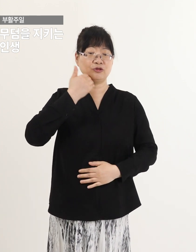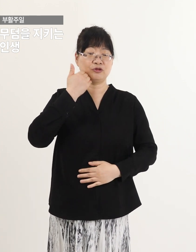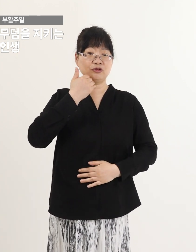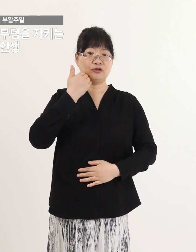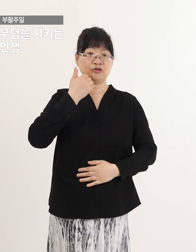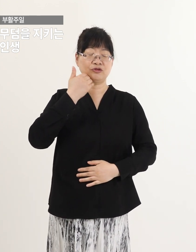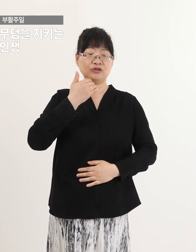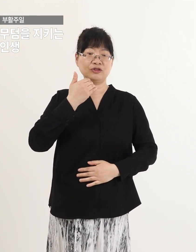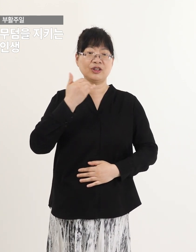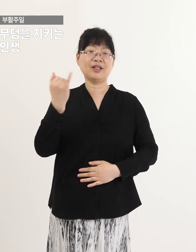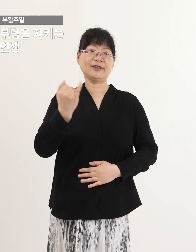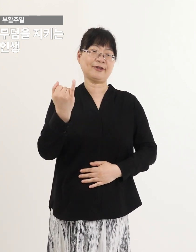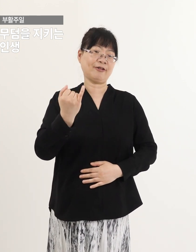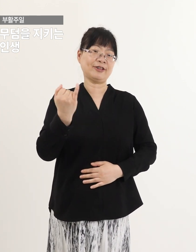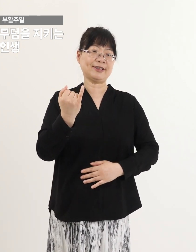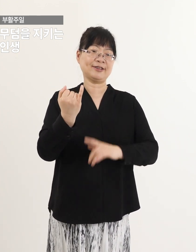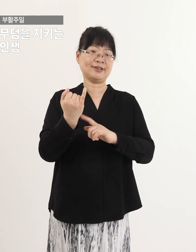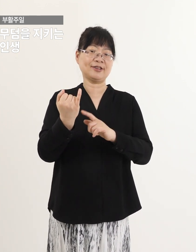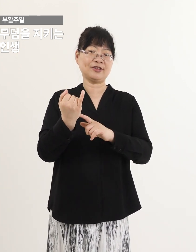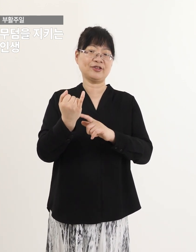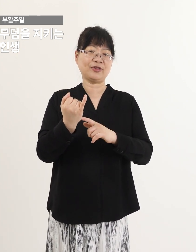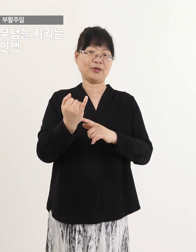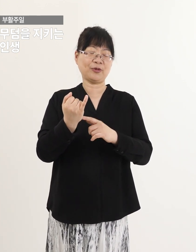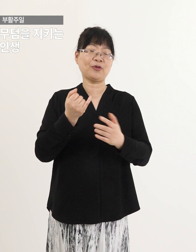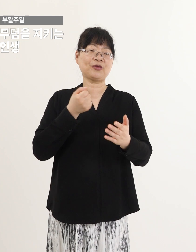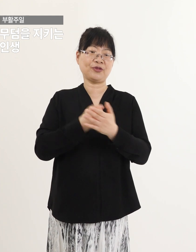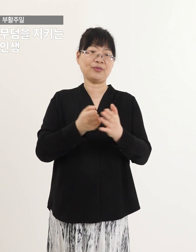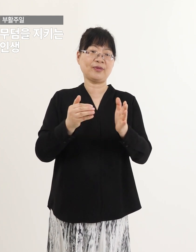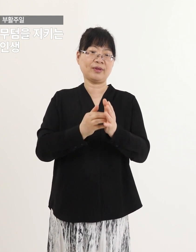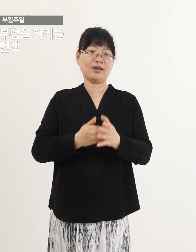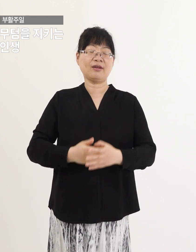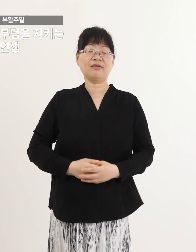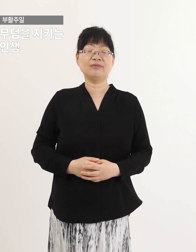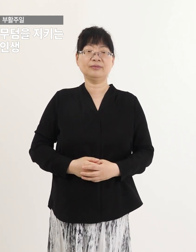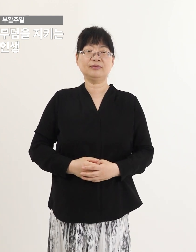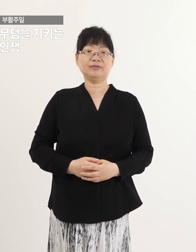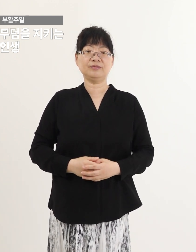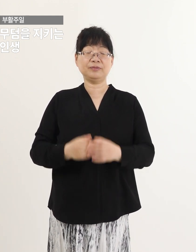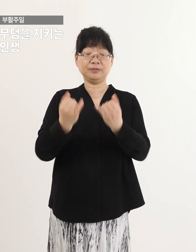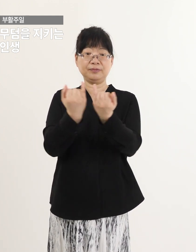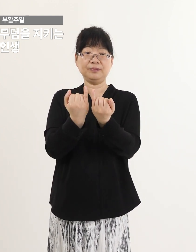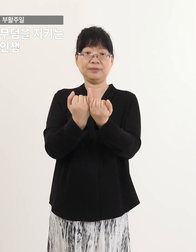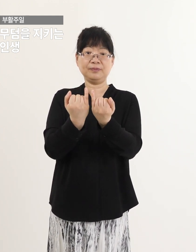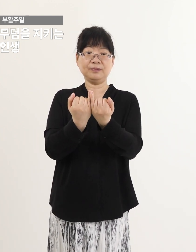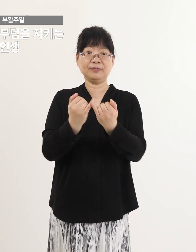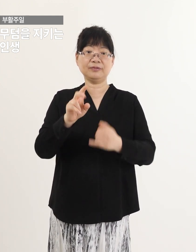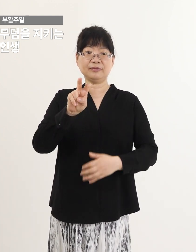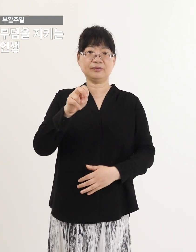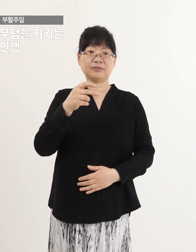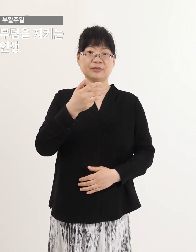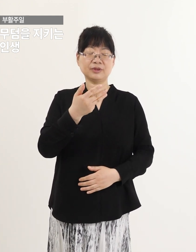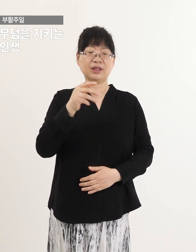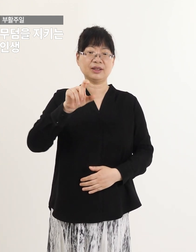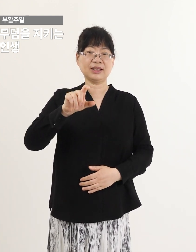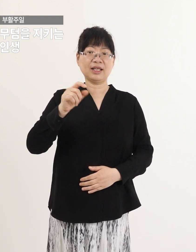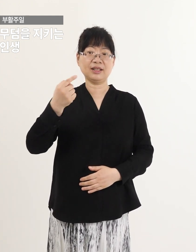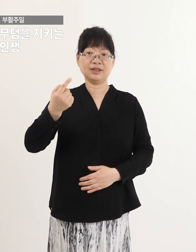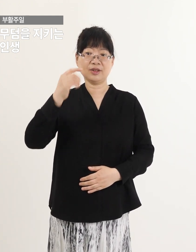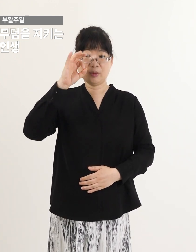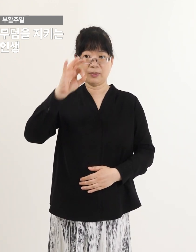설정합니까? 여인들로 설정을 해요. 자, 이 여인들이 28장 1절을